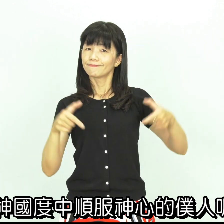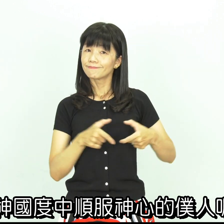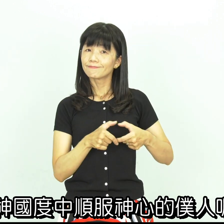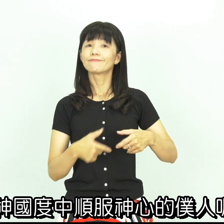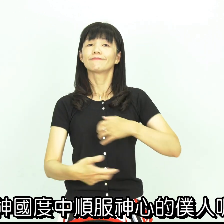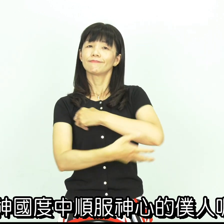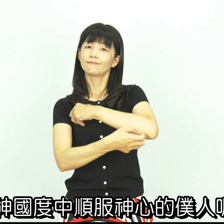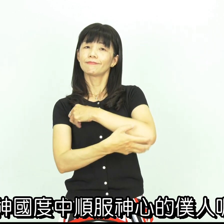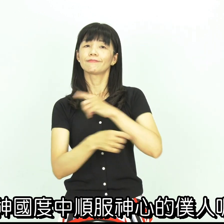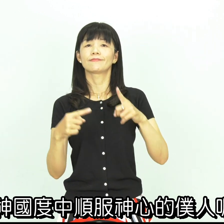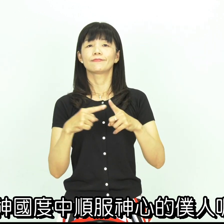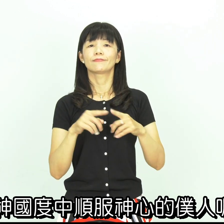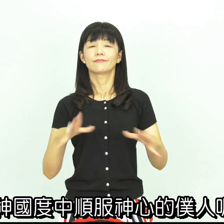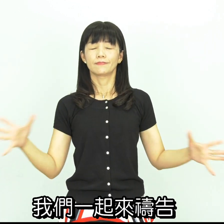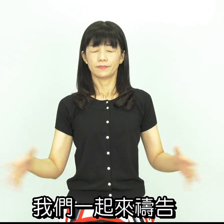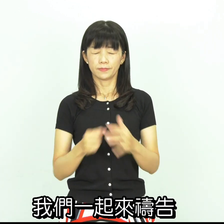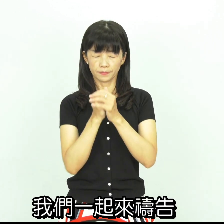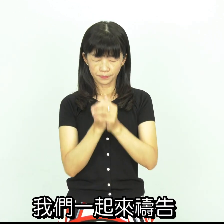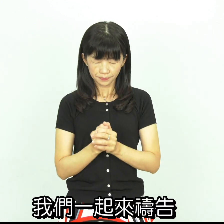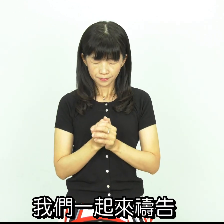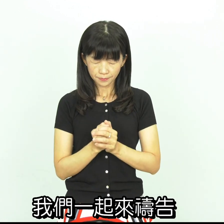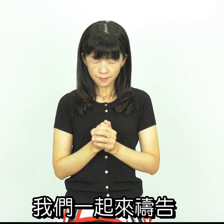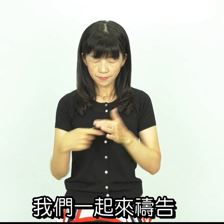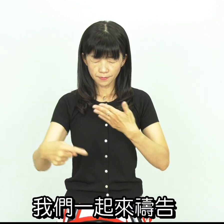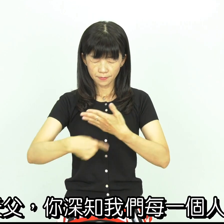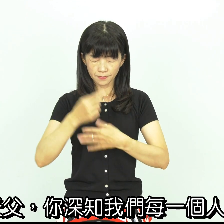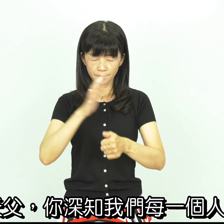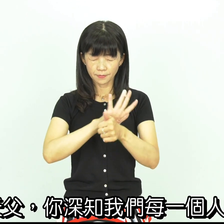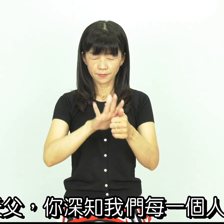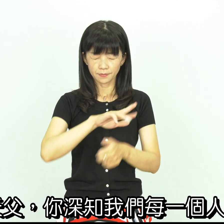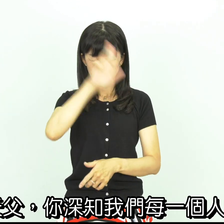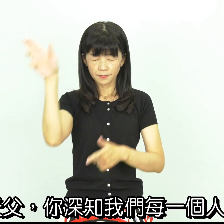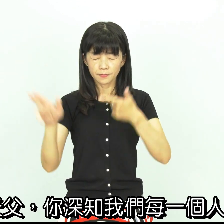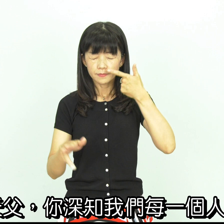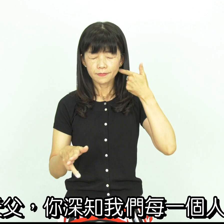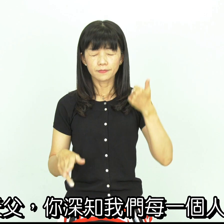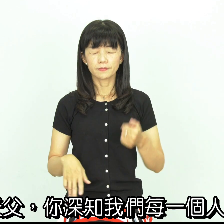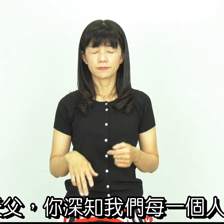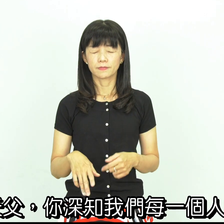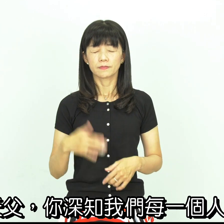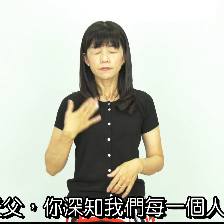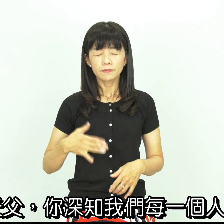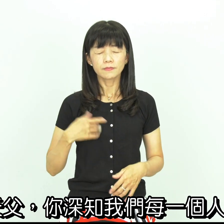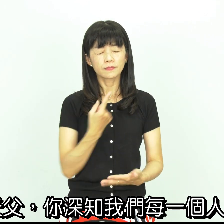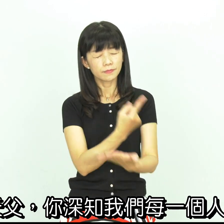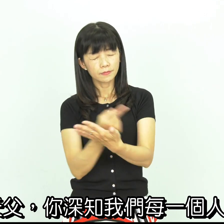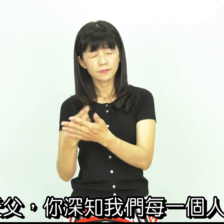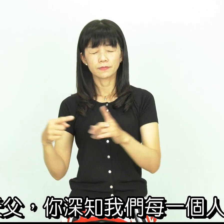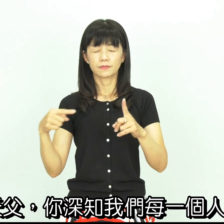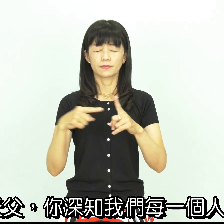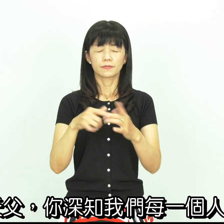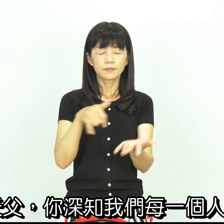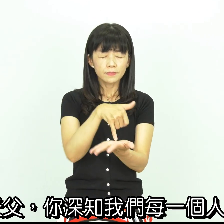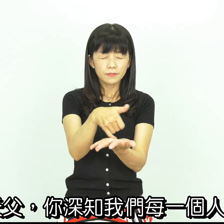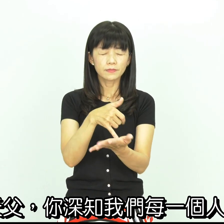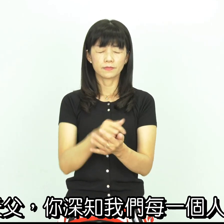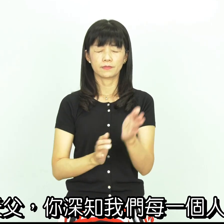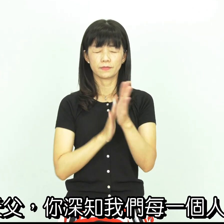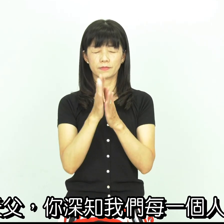呢？我们一起来祷告。亲爱的天父，你深知我们每一个人的软弱，恳